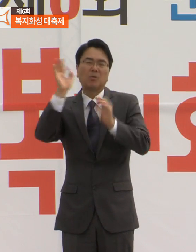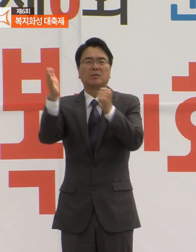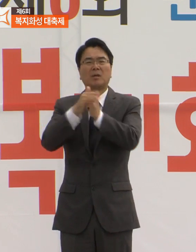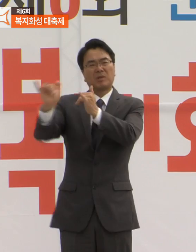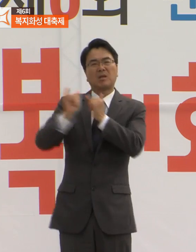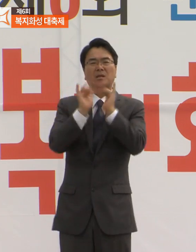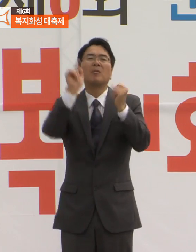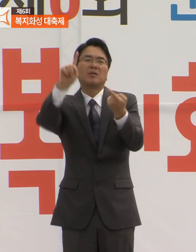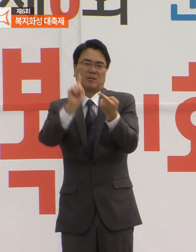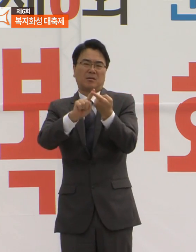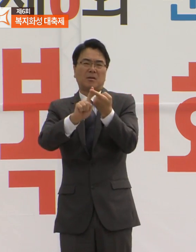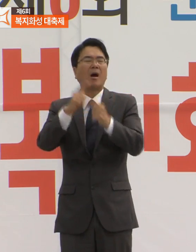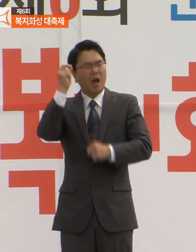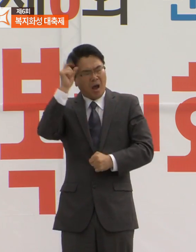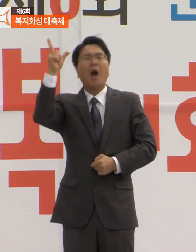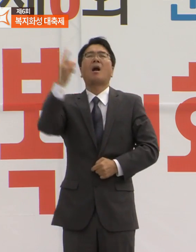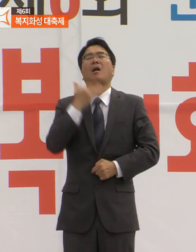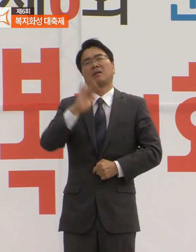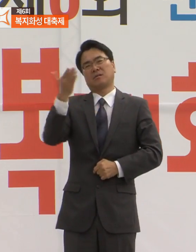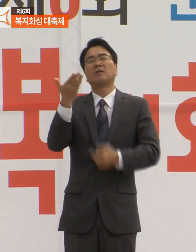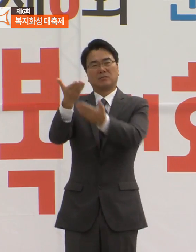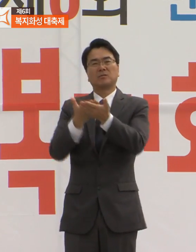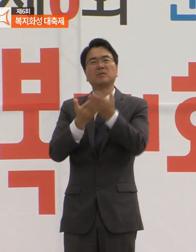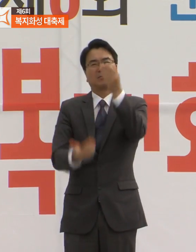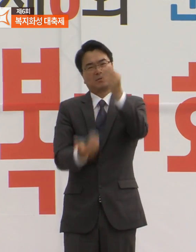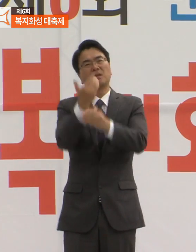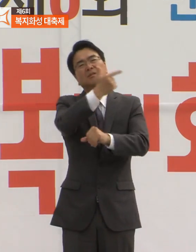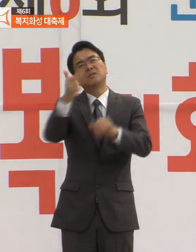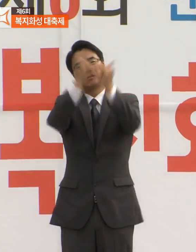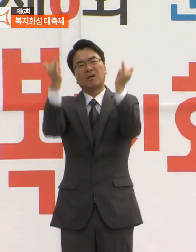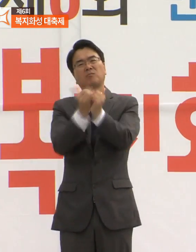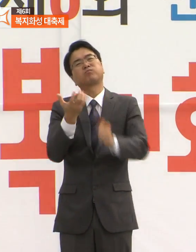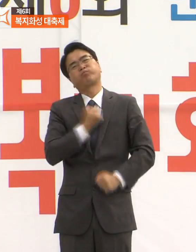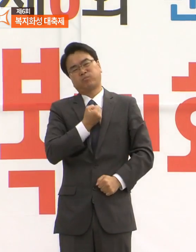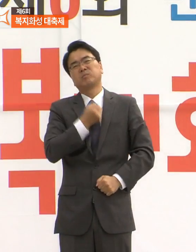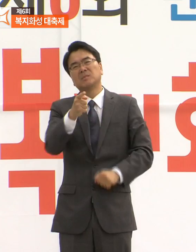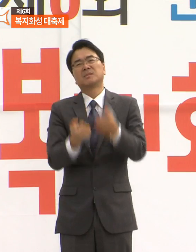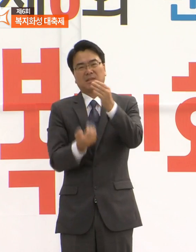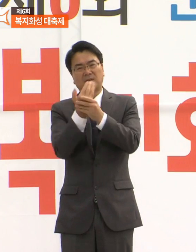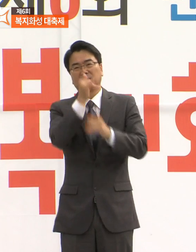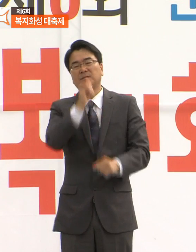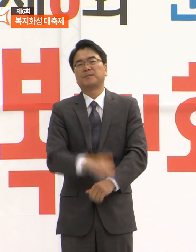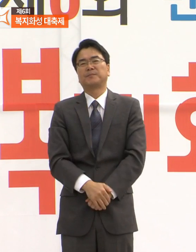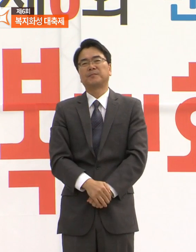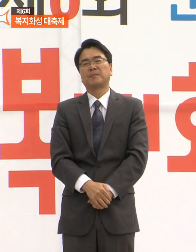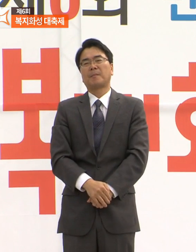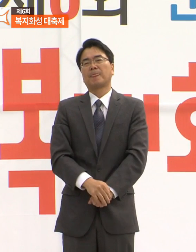그때 우리한테 일깨워준 그러한 큰 사회적 충격 의 사건이었습니다.